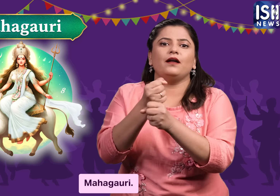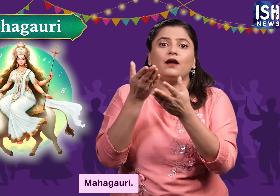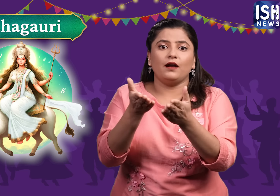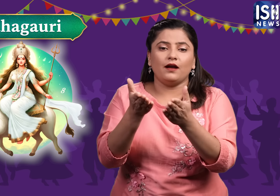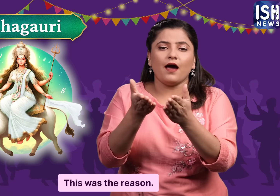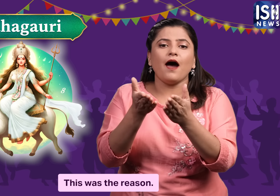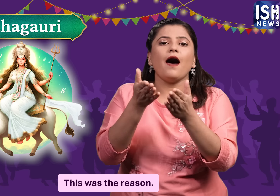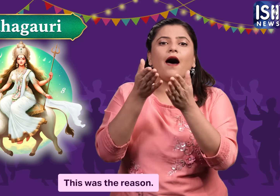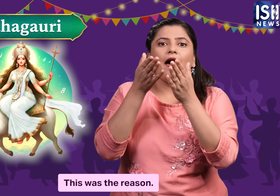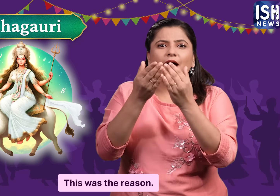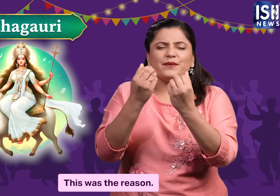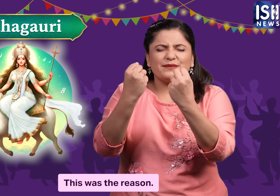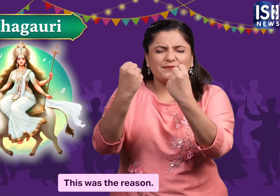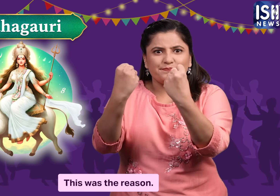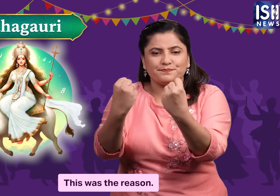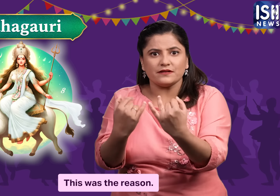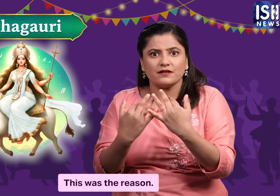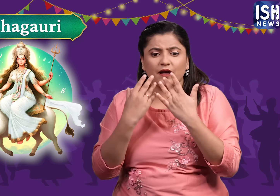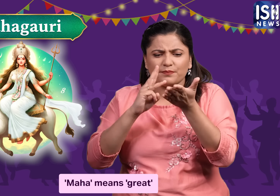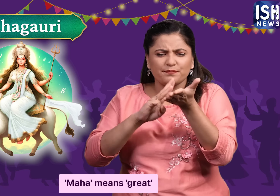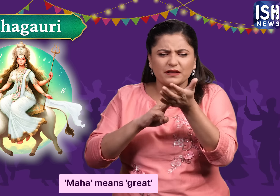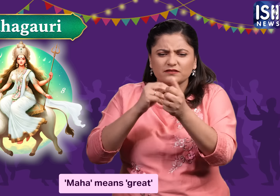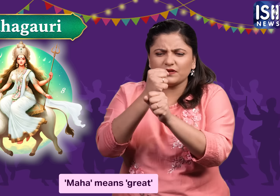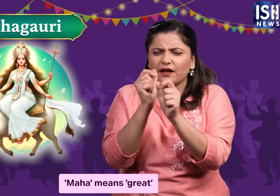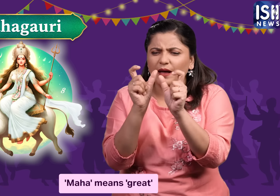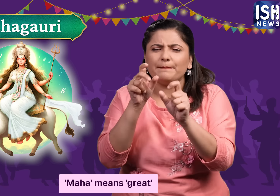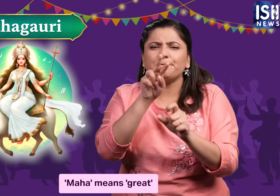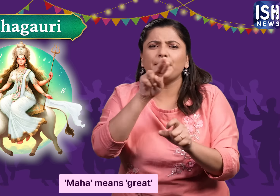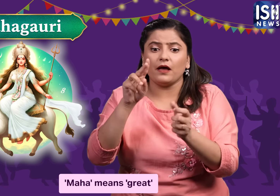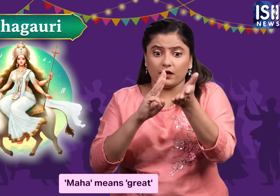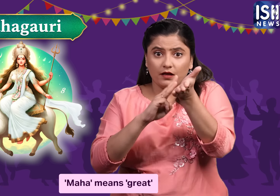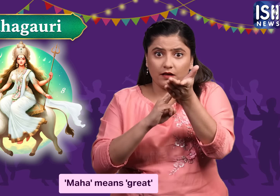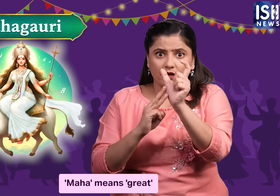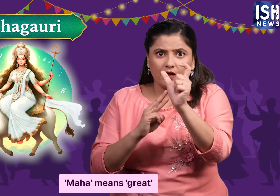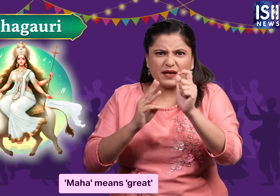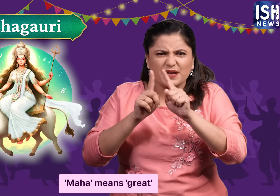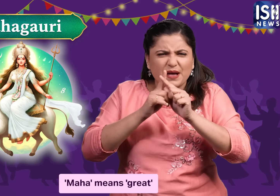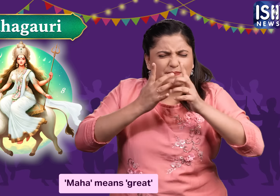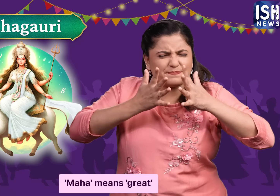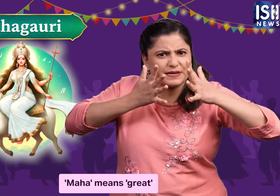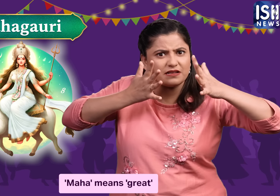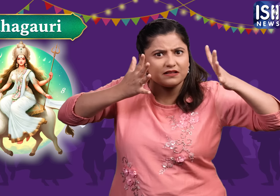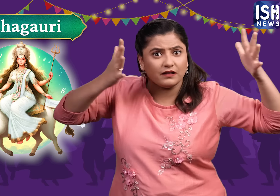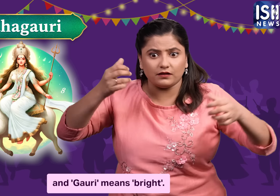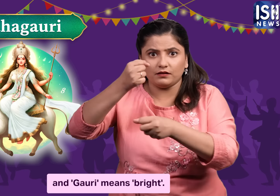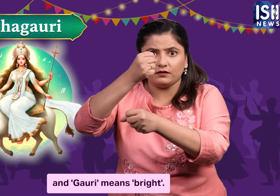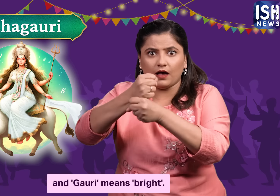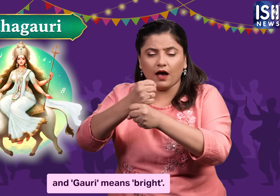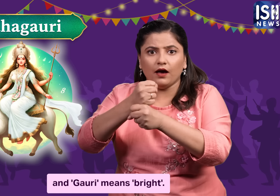हुआ। ये कारण था। महा का अर्थ है महान और गौरी का अर्थ है